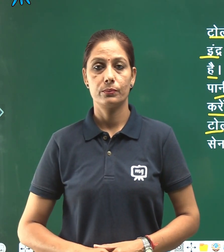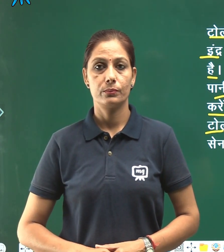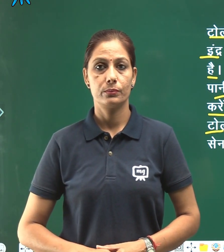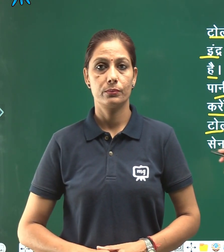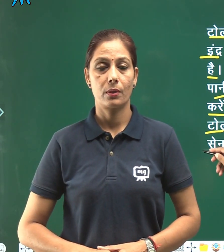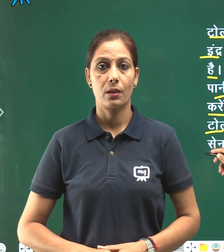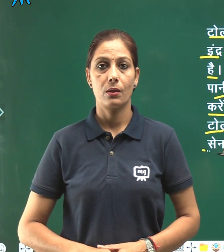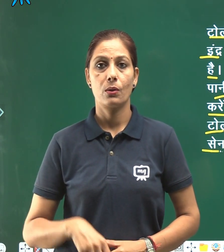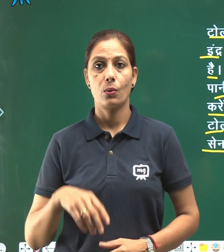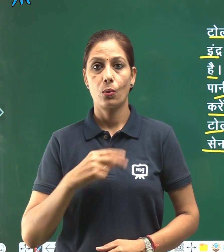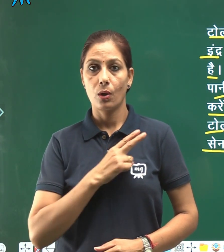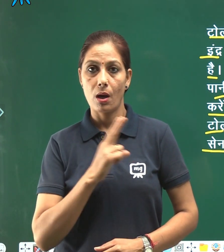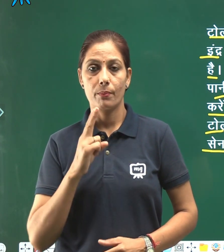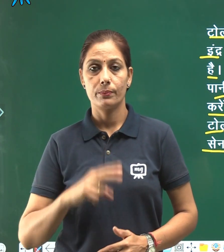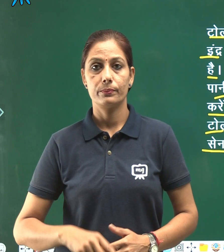इंद्र सेना